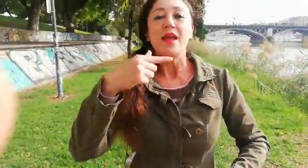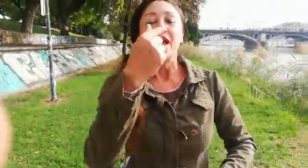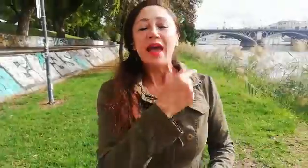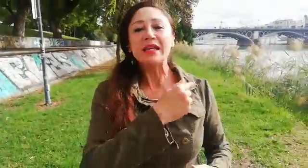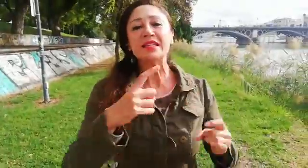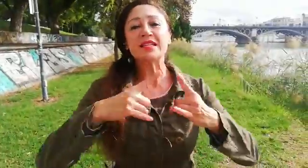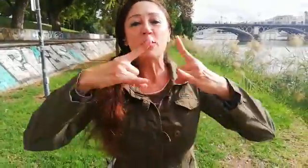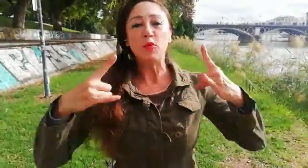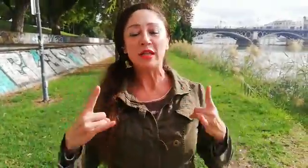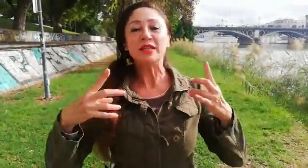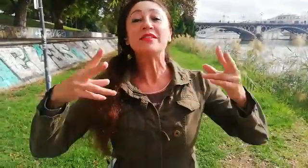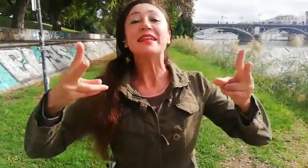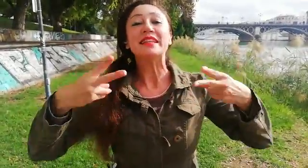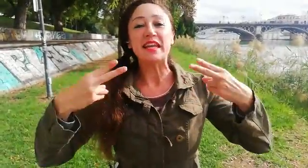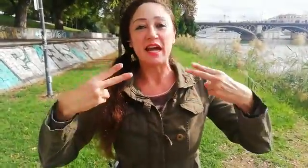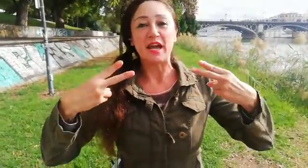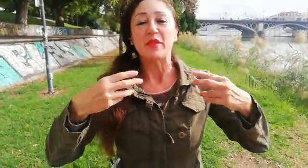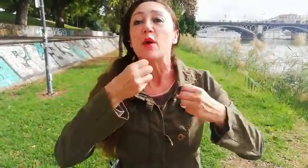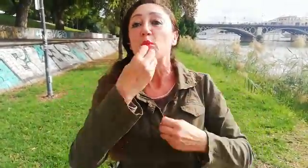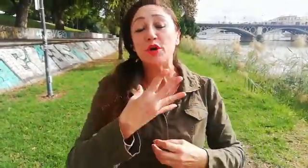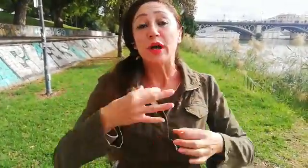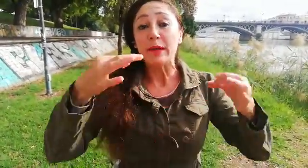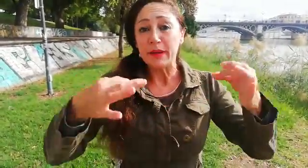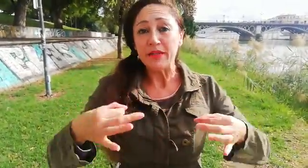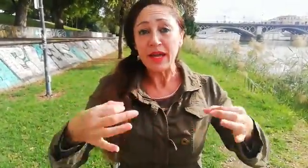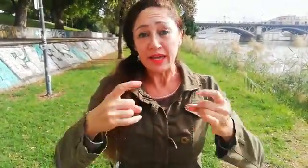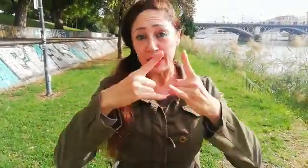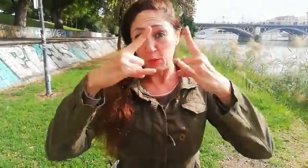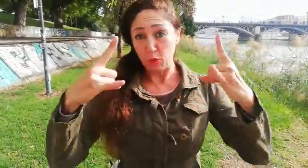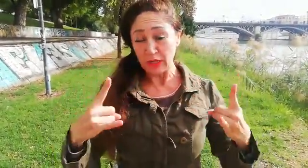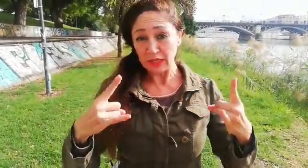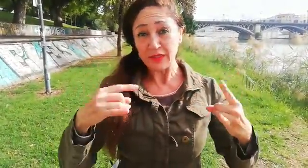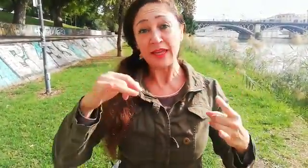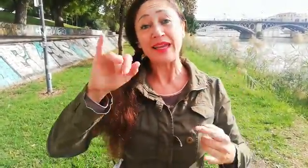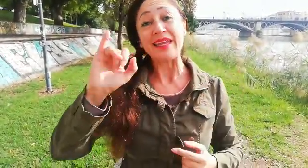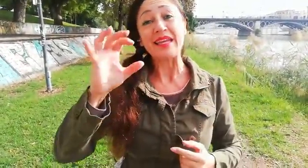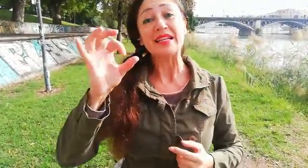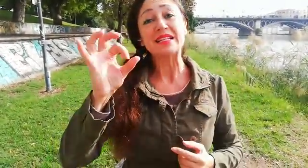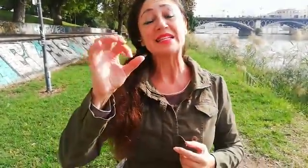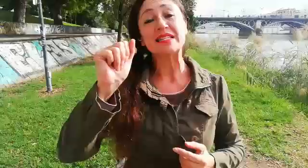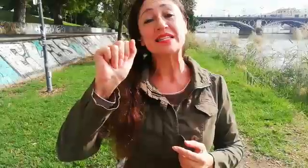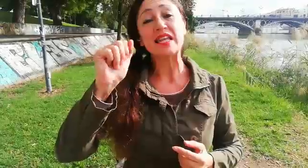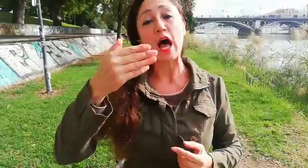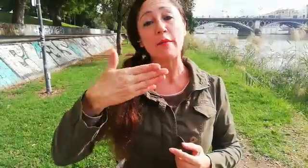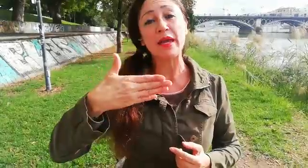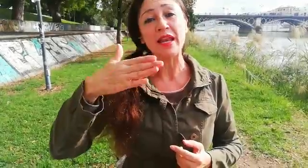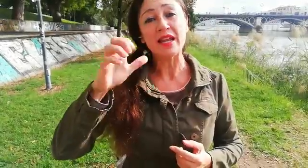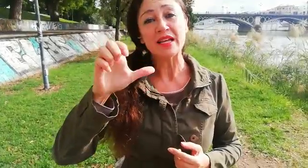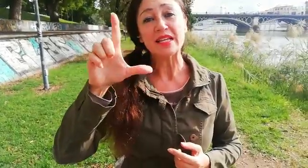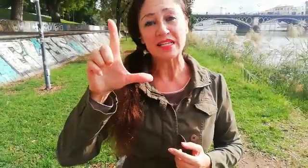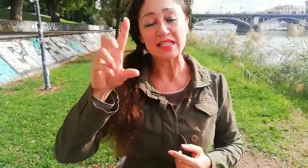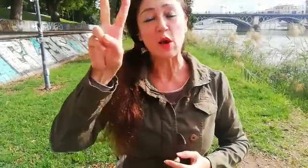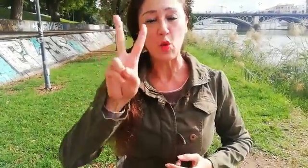Este es el puente de Triana. Bueno, en verdad es el puente de Isabel II,